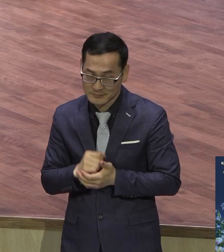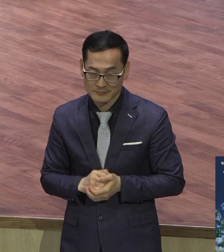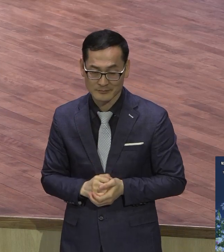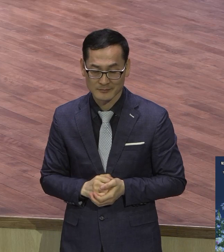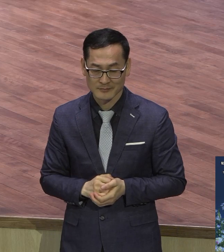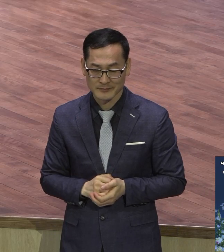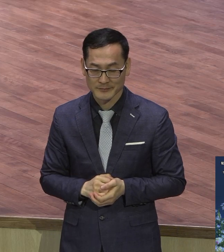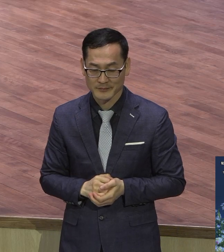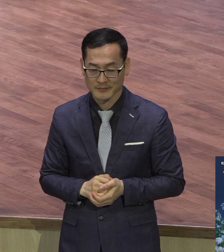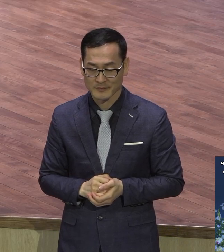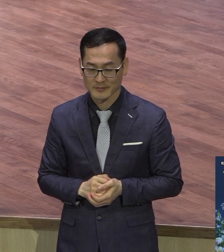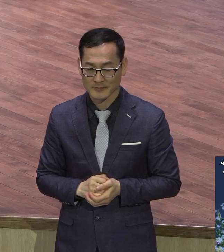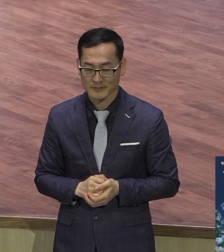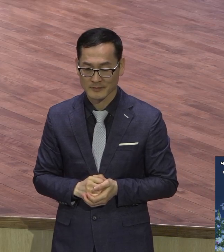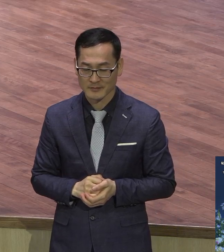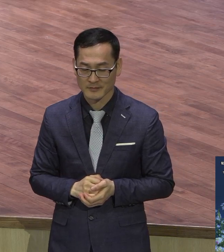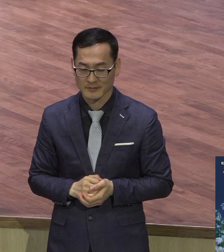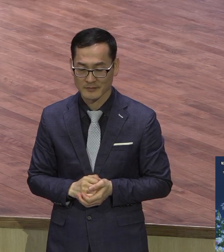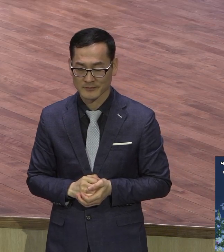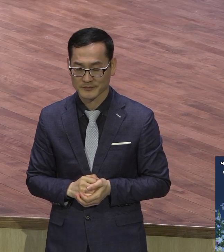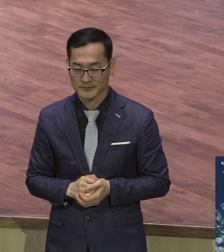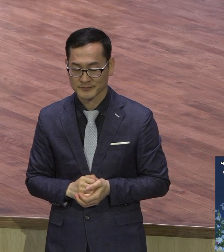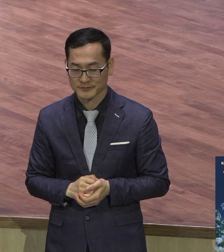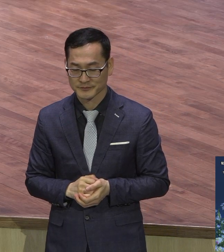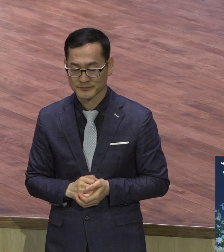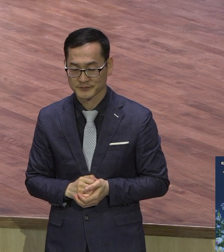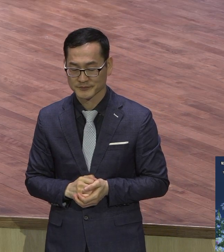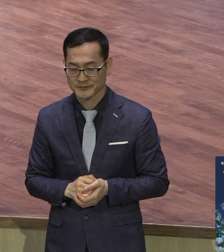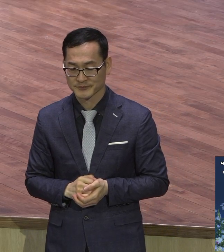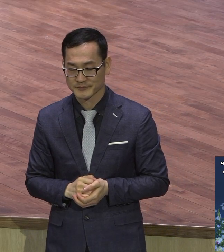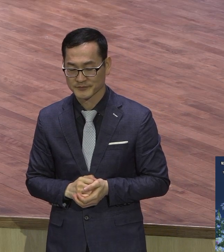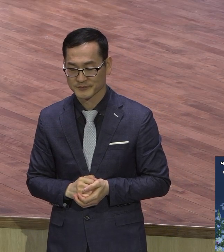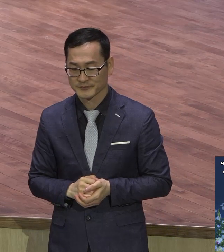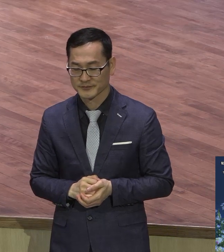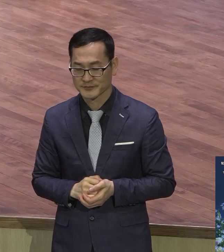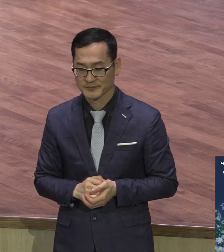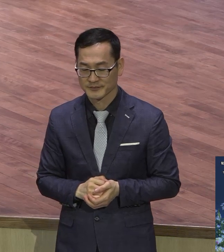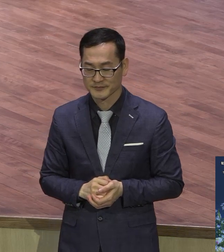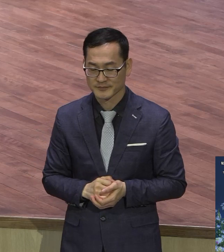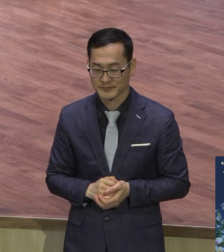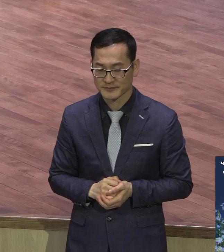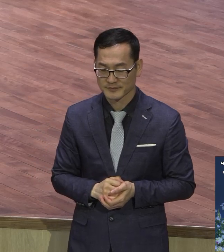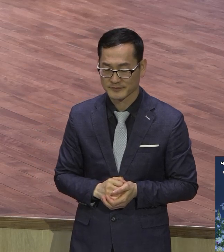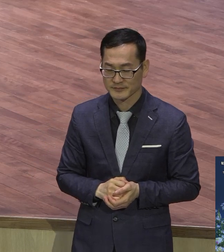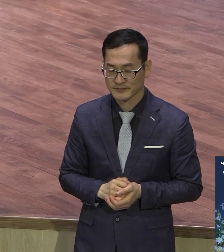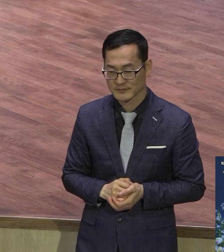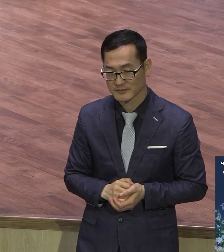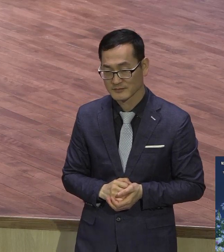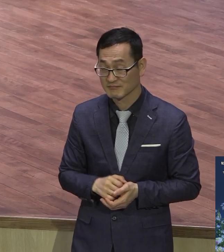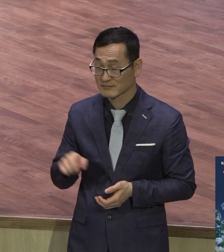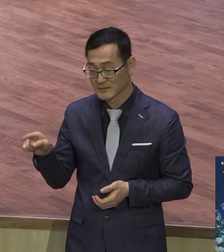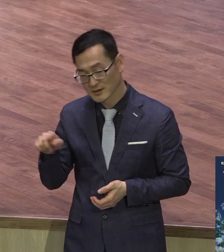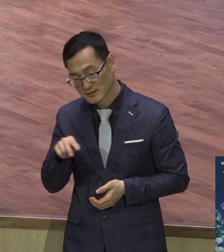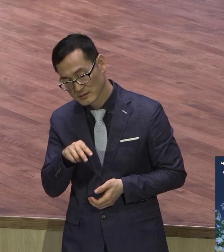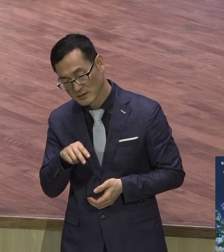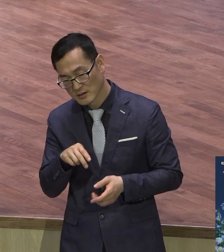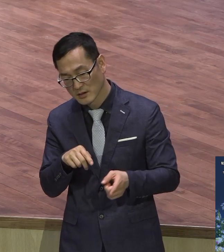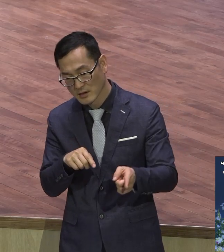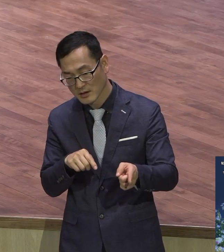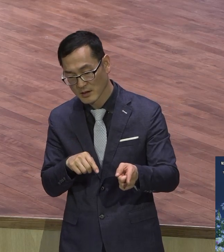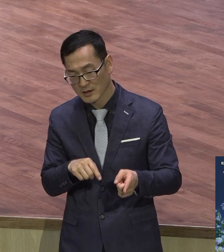기도하는 분이구나 기도 많이 하는구나 제가 청년대에 그랬어요. 집사장불 때 저분은 기도하는 분